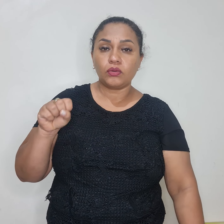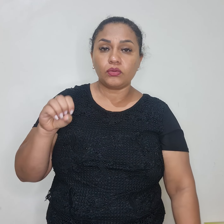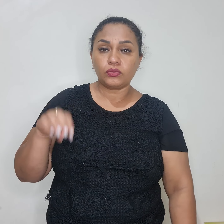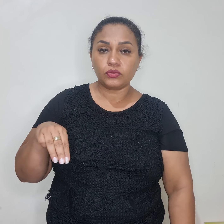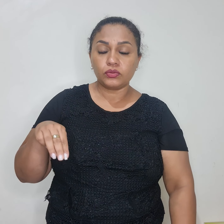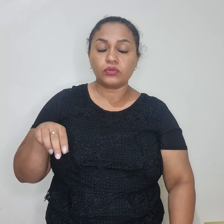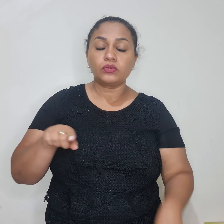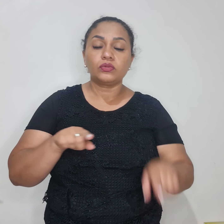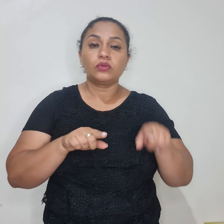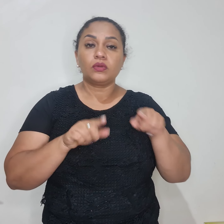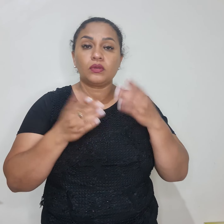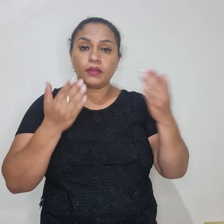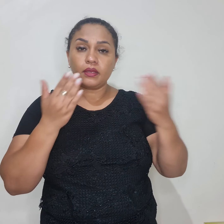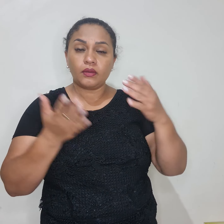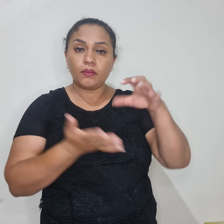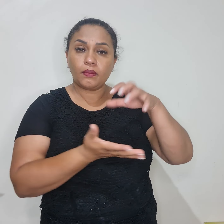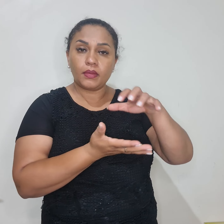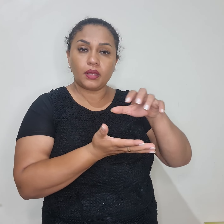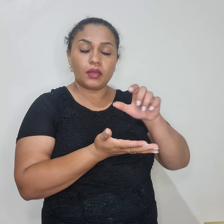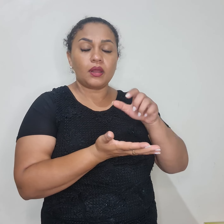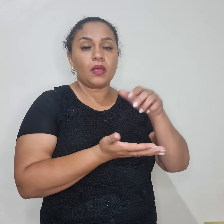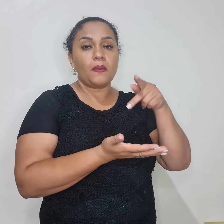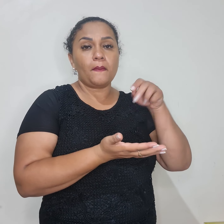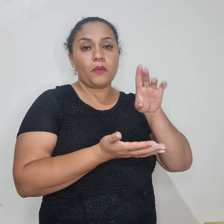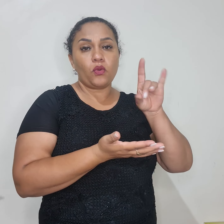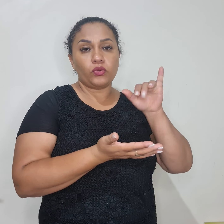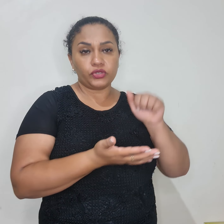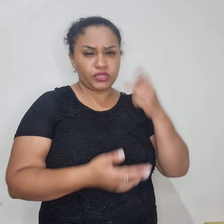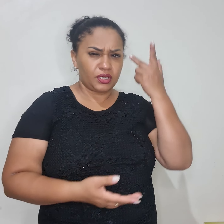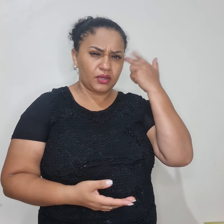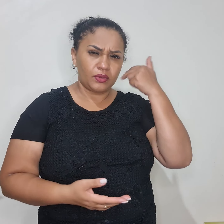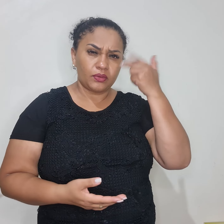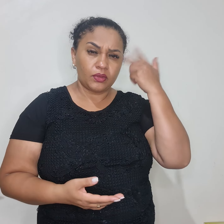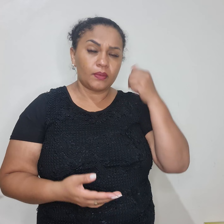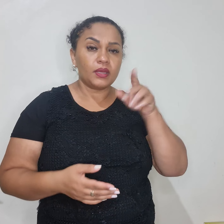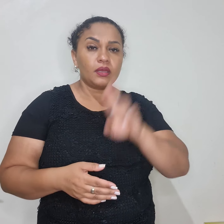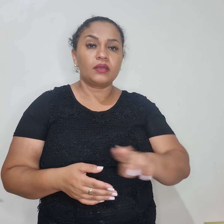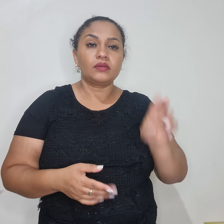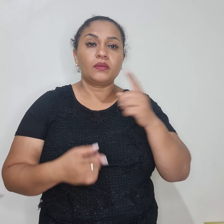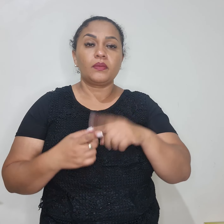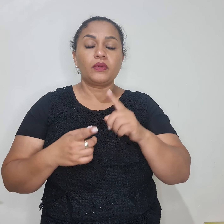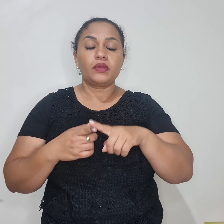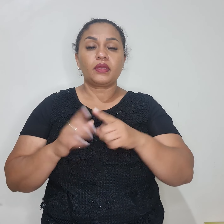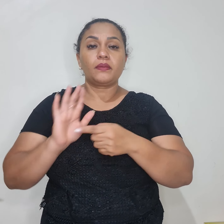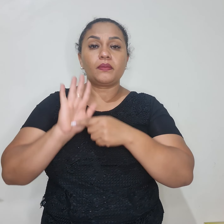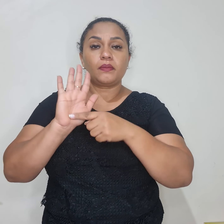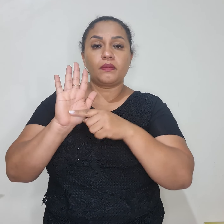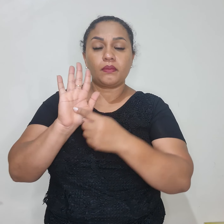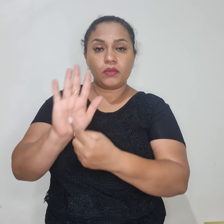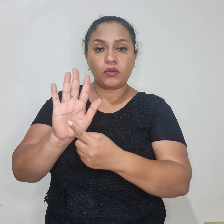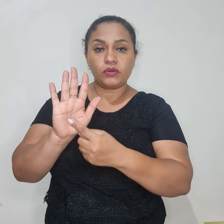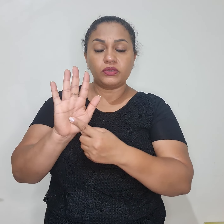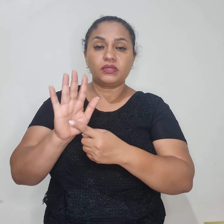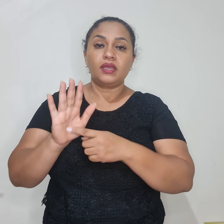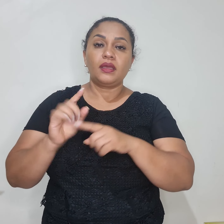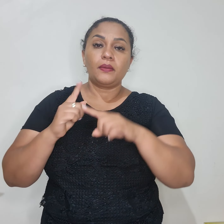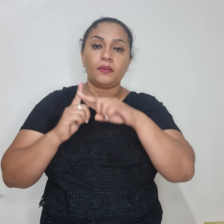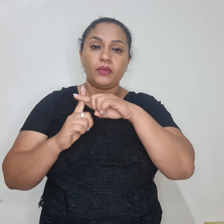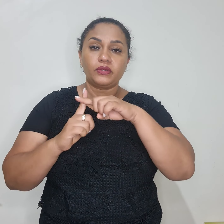a característica do modelo é: letra A, núcleo central da carga positiva e elétrons em órbitas com valores de